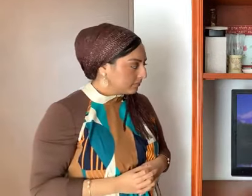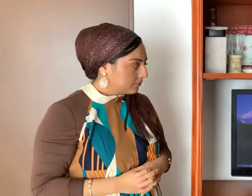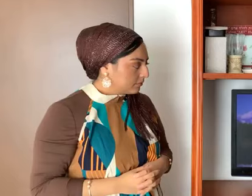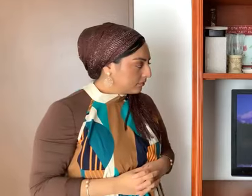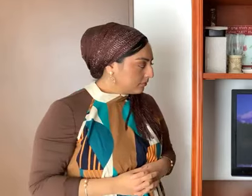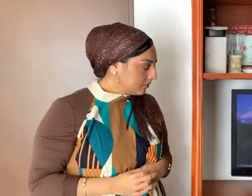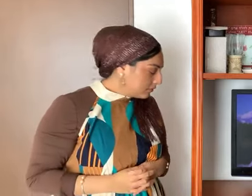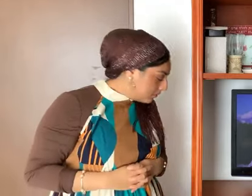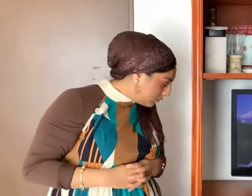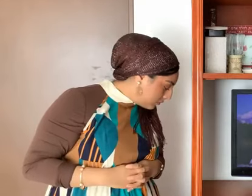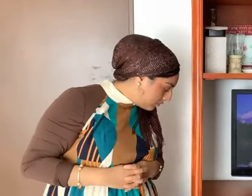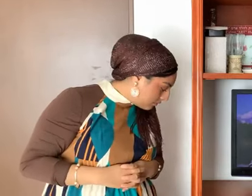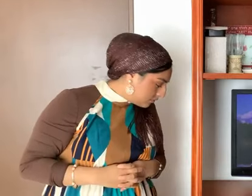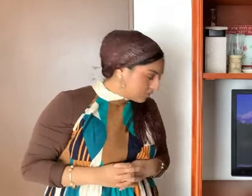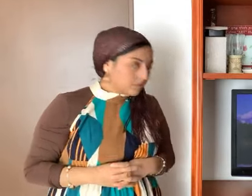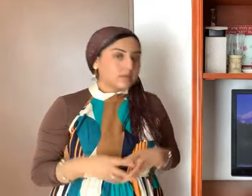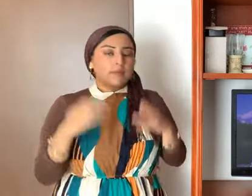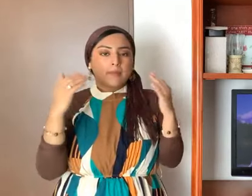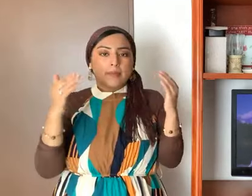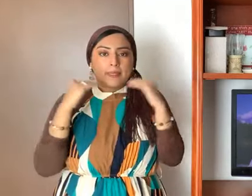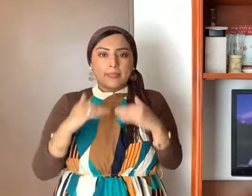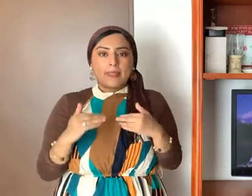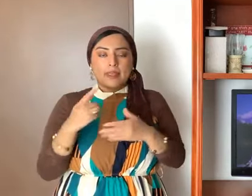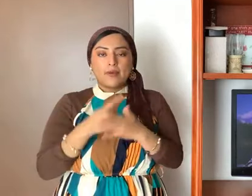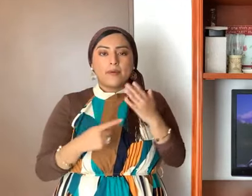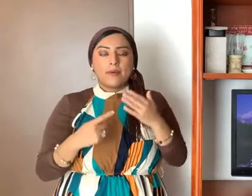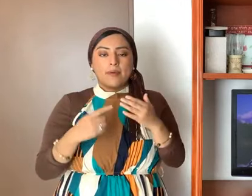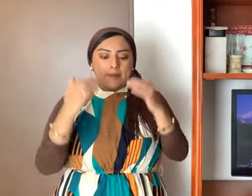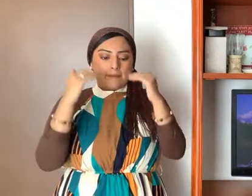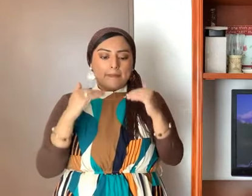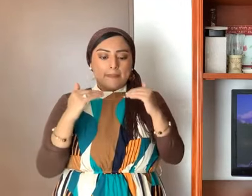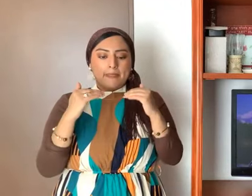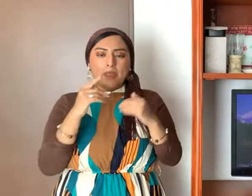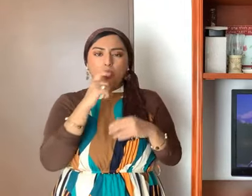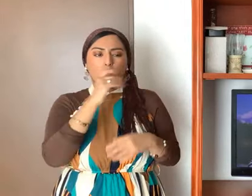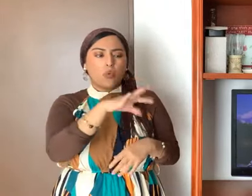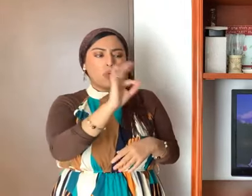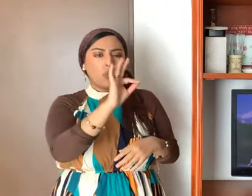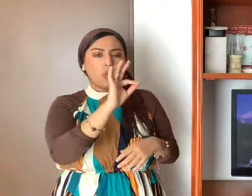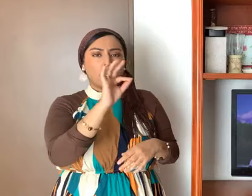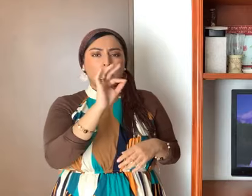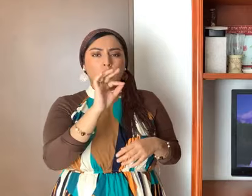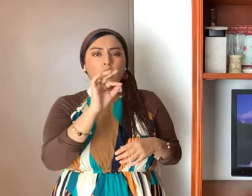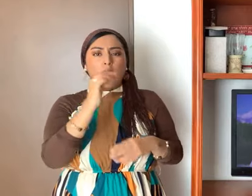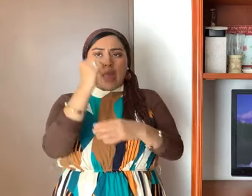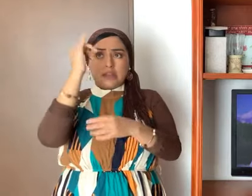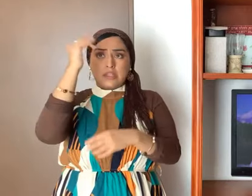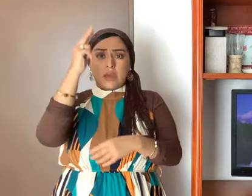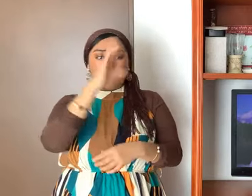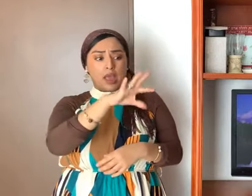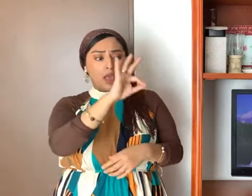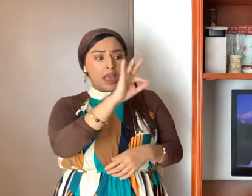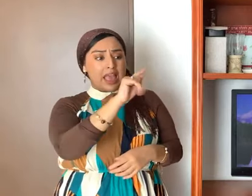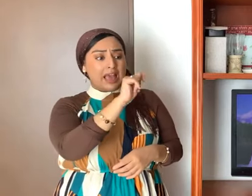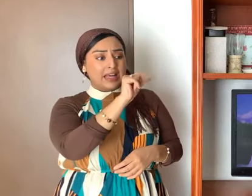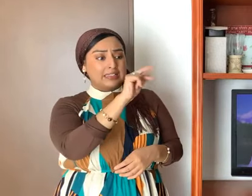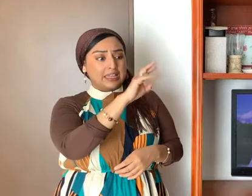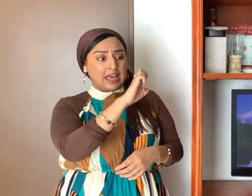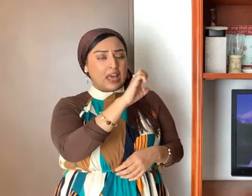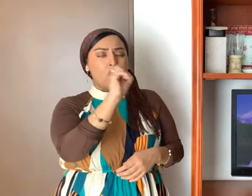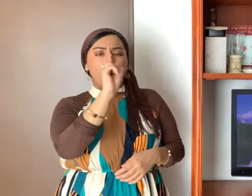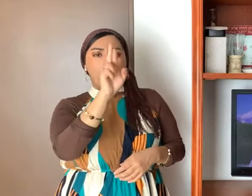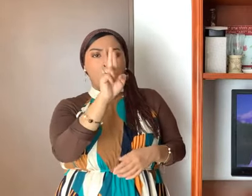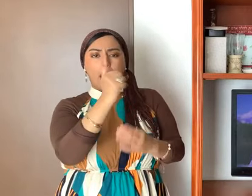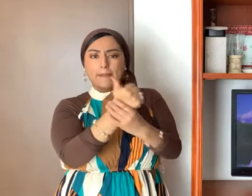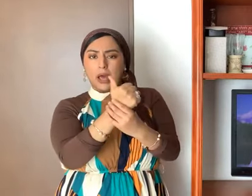Vamos a ver entonces aquí lo que les comentaba. ¿A quién llamó? ¿A Taré o a Abraham? Para que ustedes lo puedan ver. Vamos al